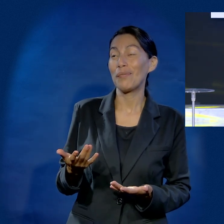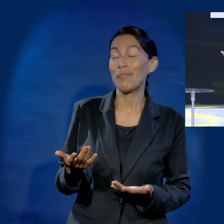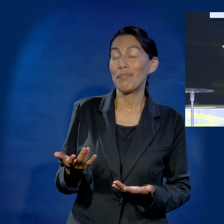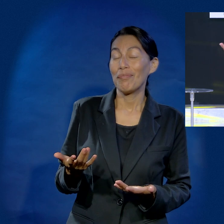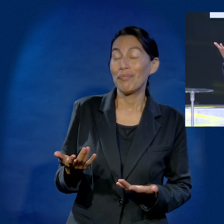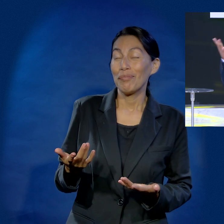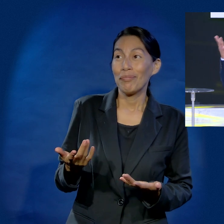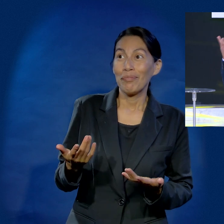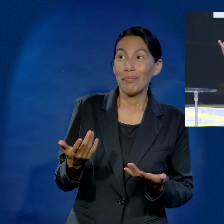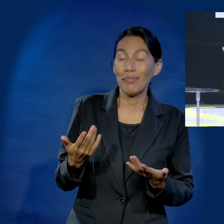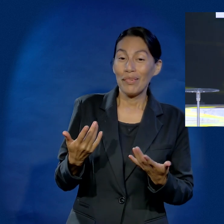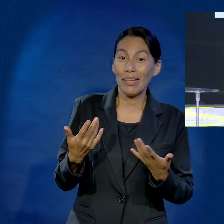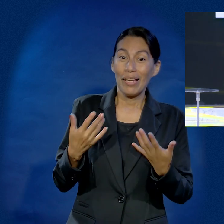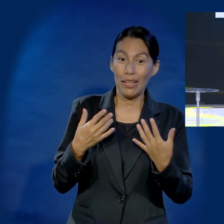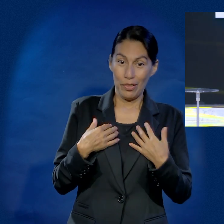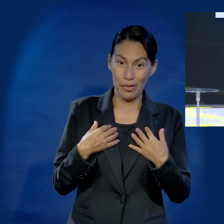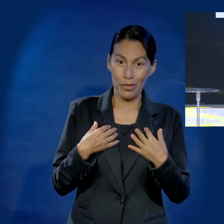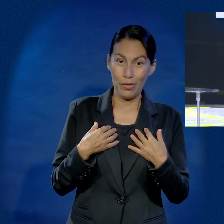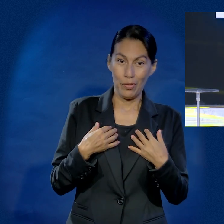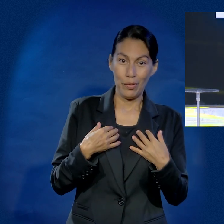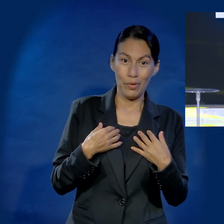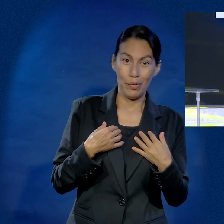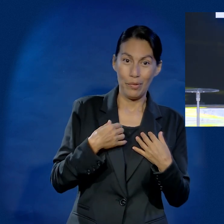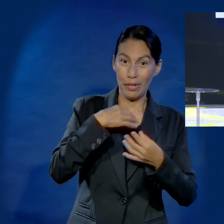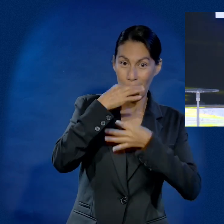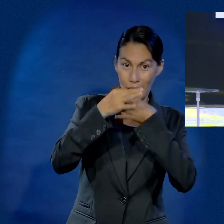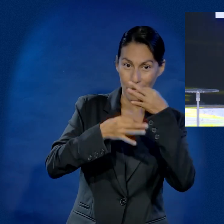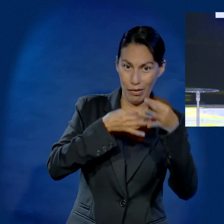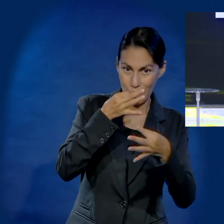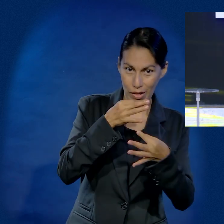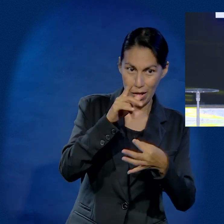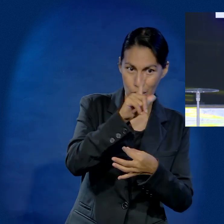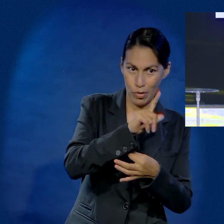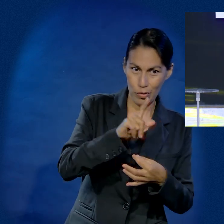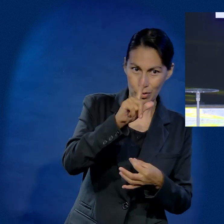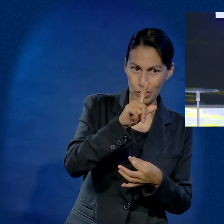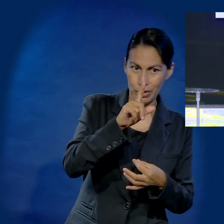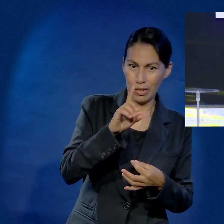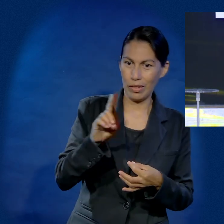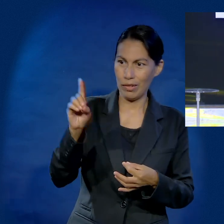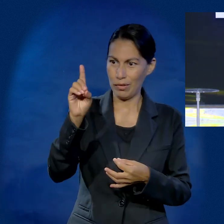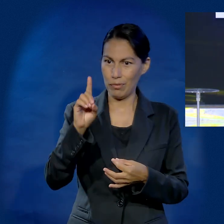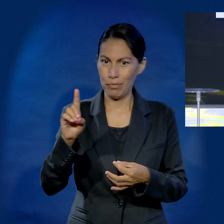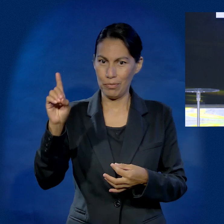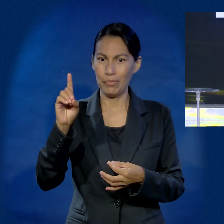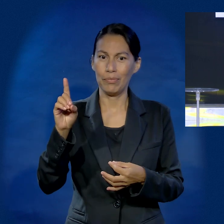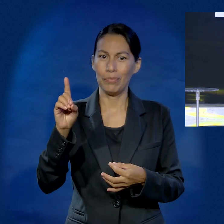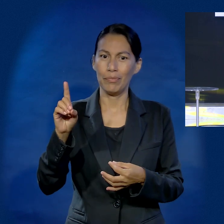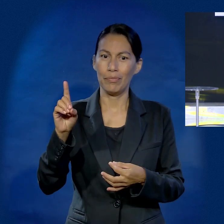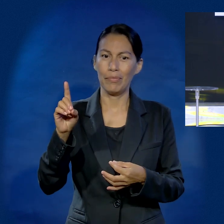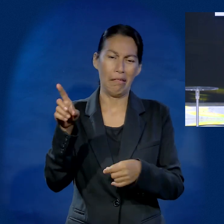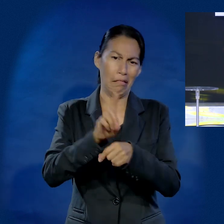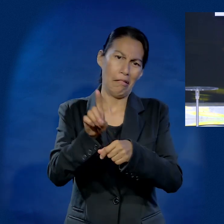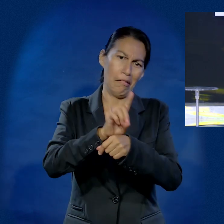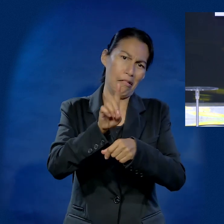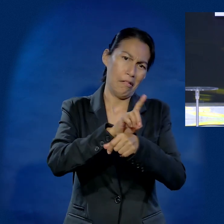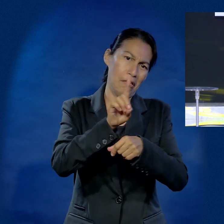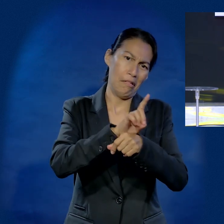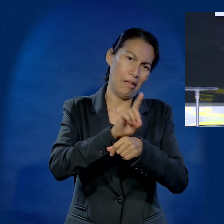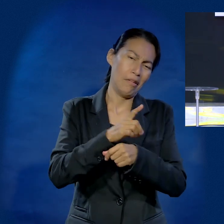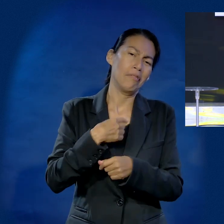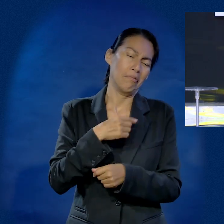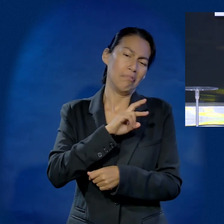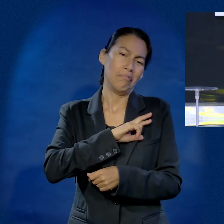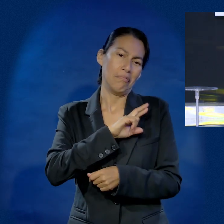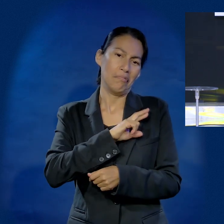Señor, me estás echando el carro encima. Yo predicaba de lunes a domingo, solo el lunes, de lunes a